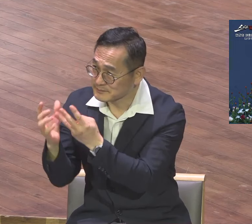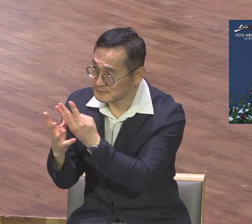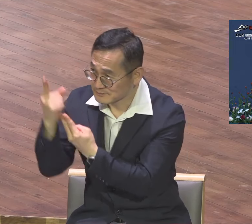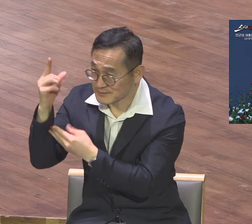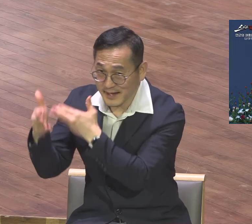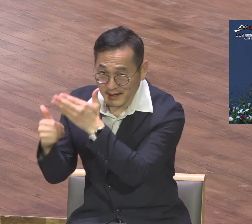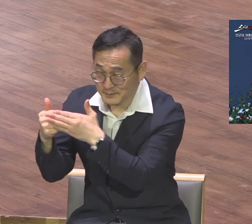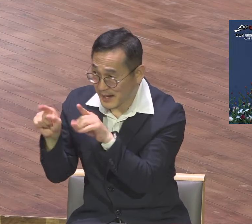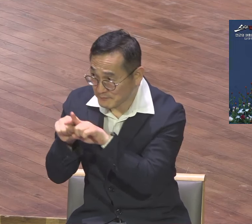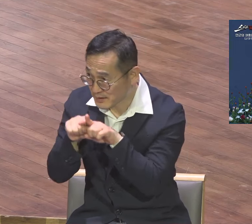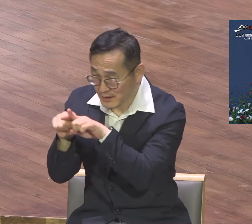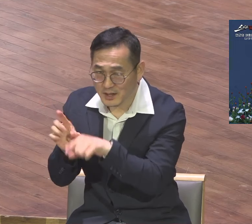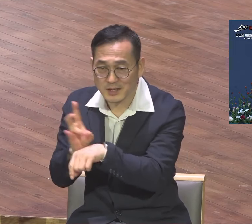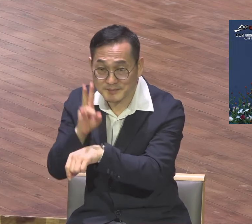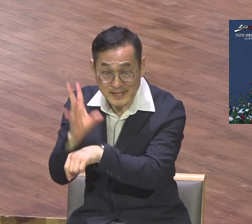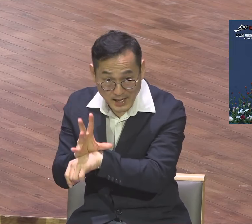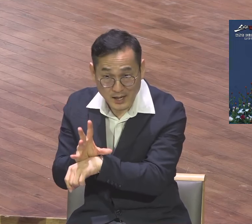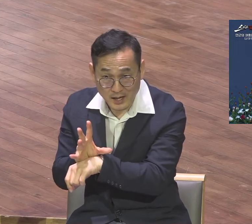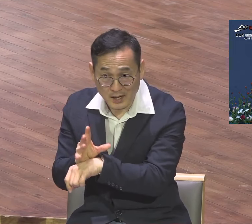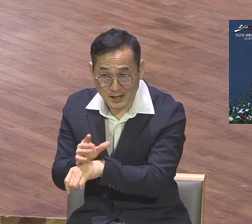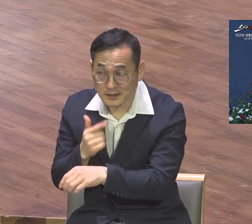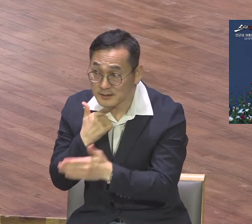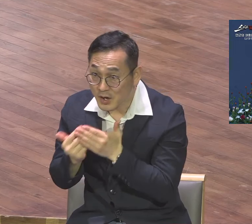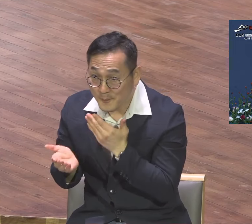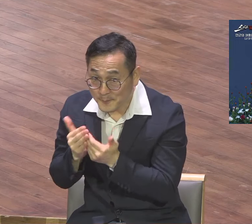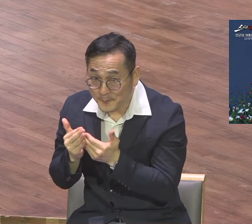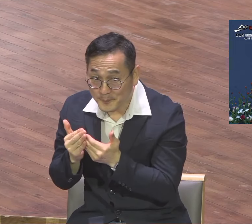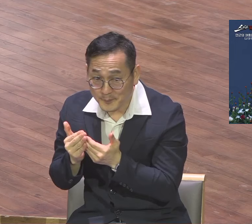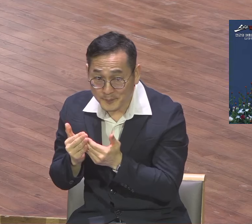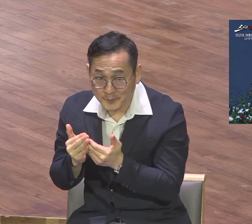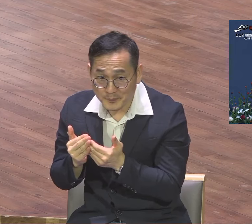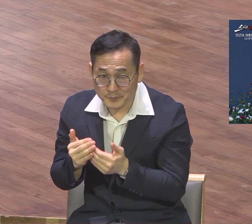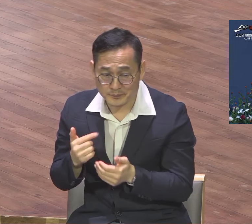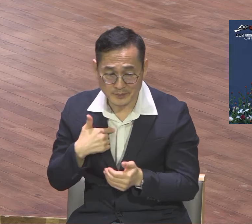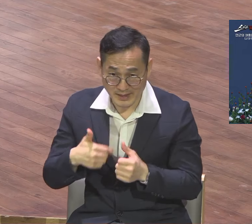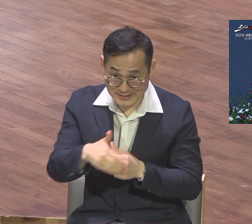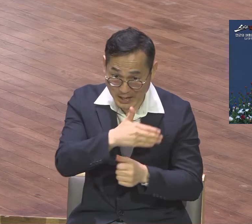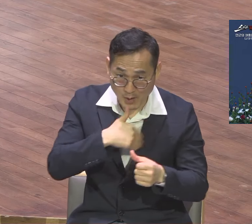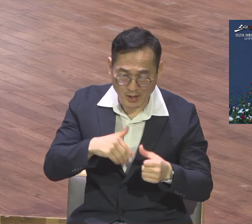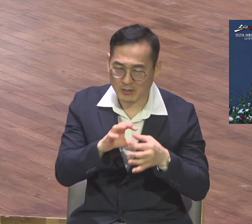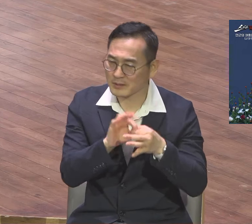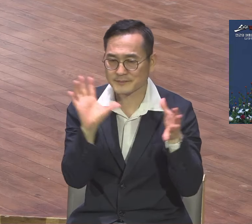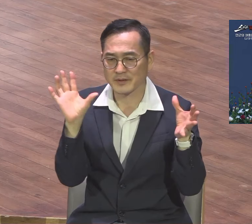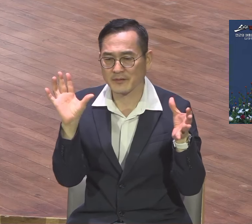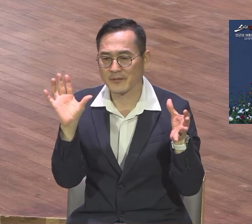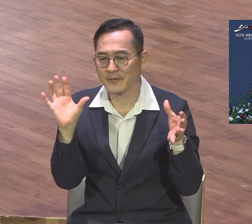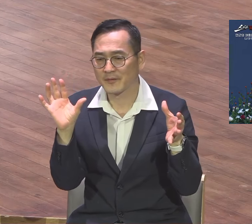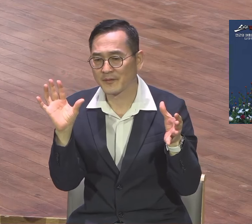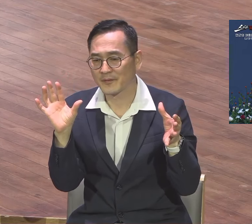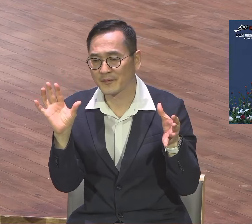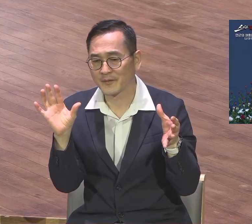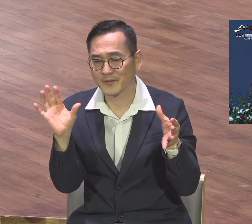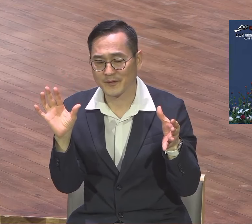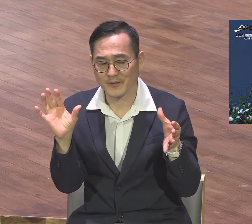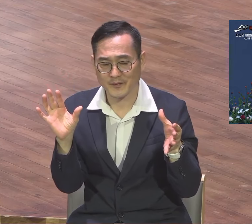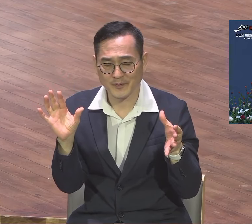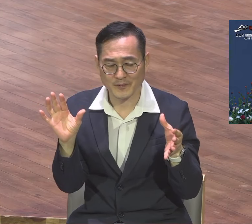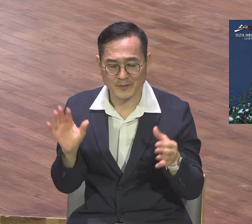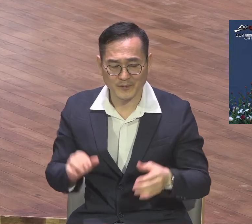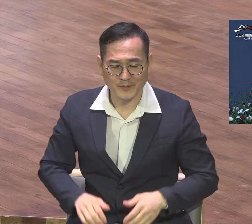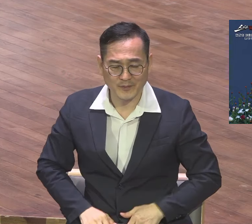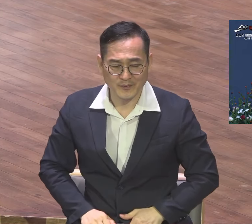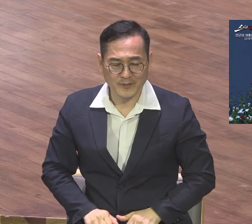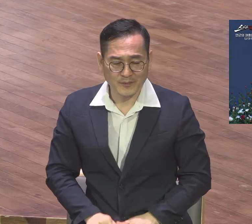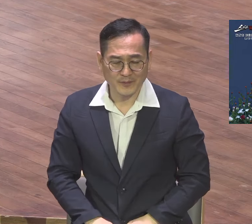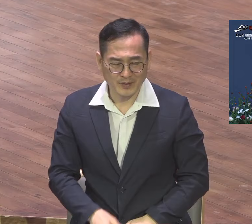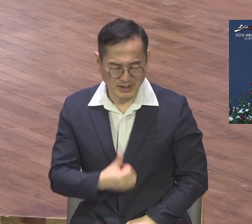24. 이걸 체험하게 되면 우리의 모습과 형편, 수준 상관없이 뭐 남편 때문에, 아내 때문에,